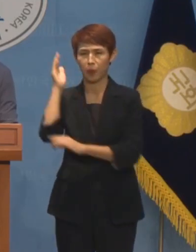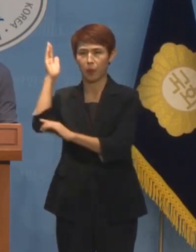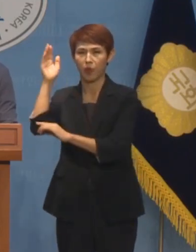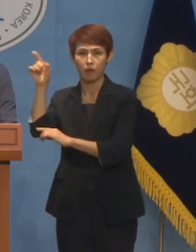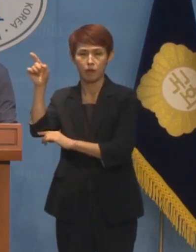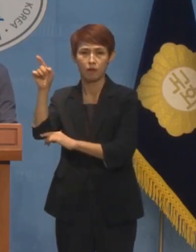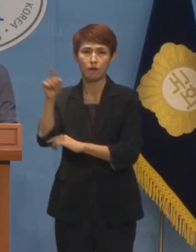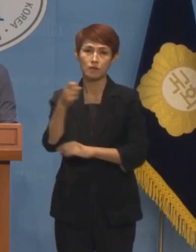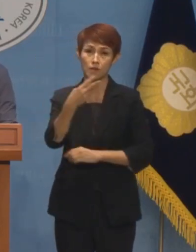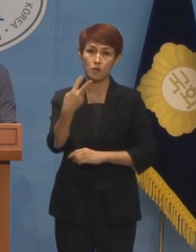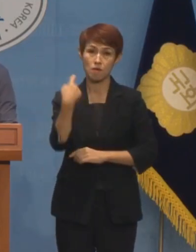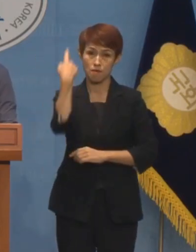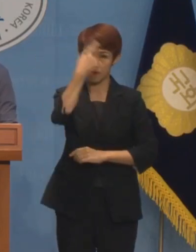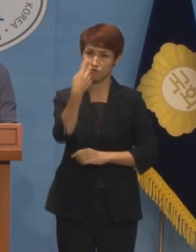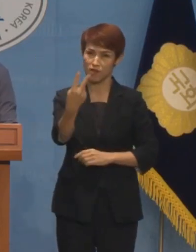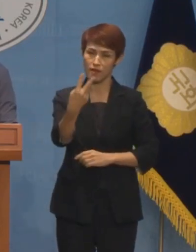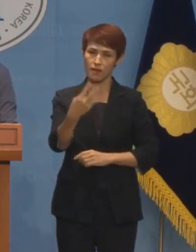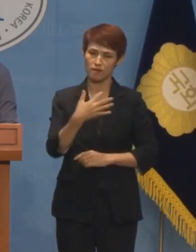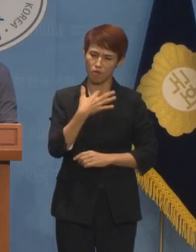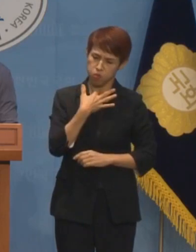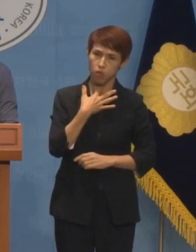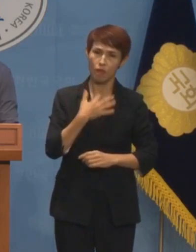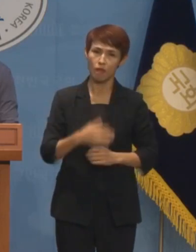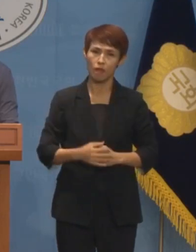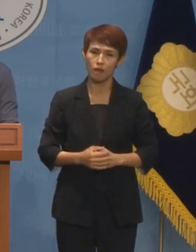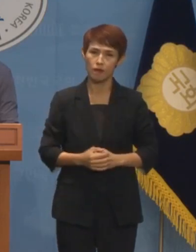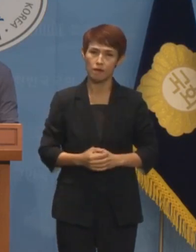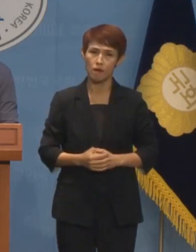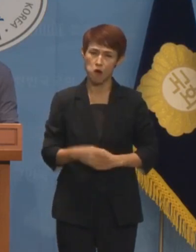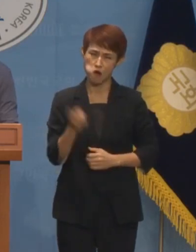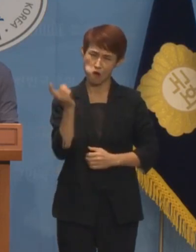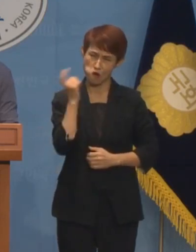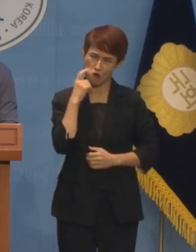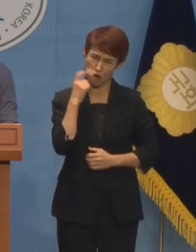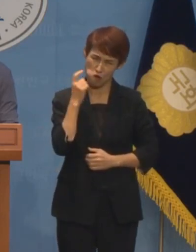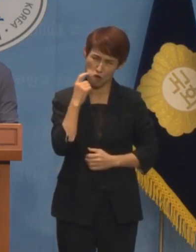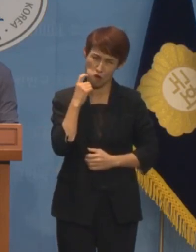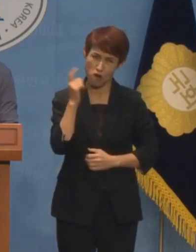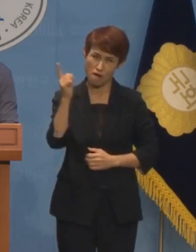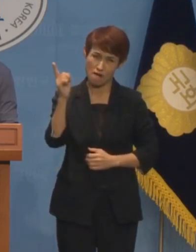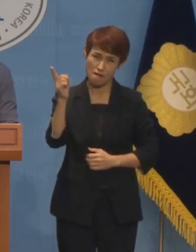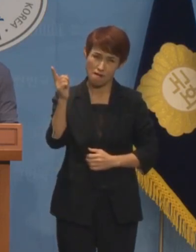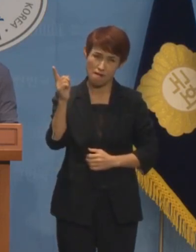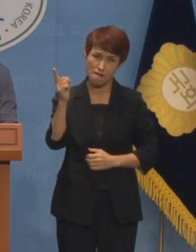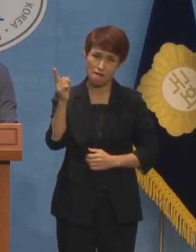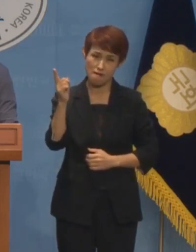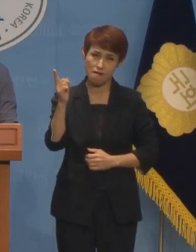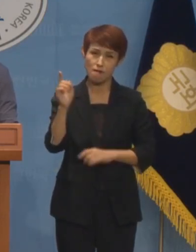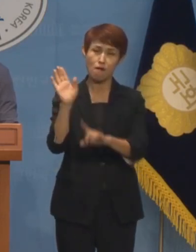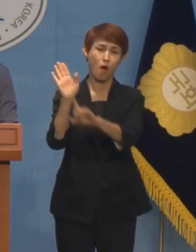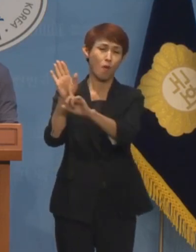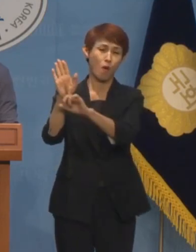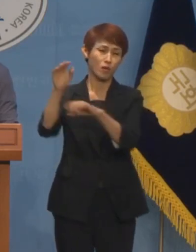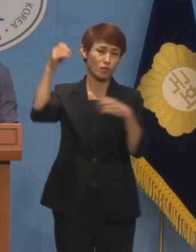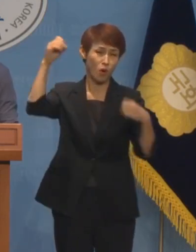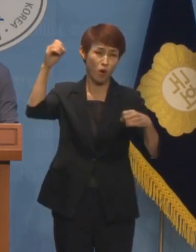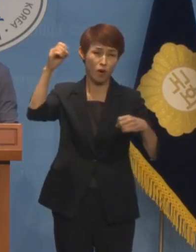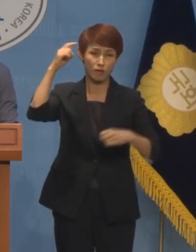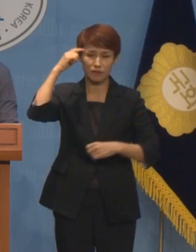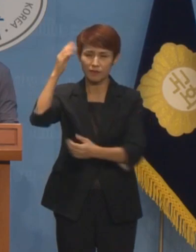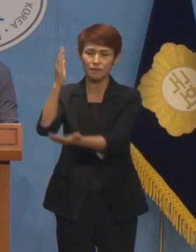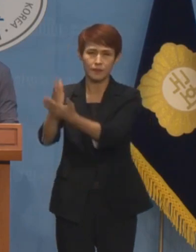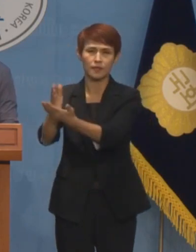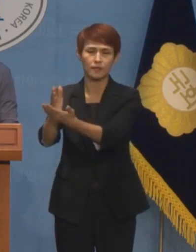두 얼굴 정말 가증스럽습니다. 거짓과 위선으로 가득 찬 홍보쇼를 고민할 때가